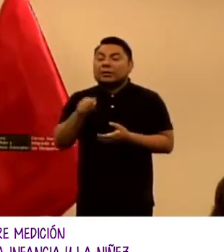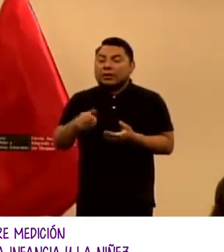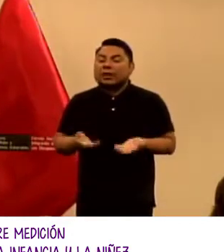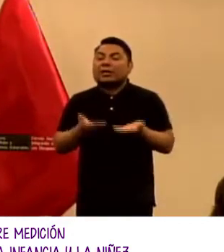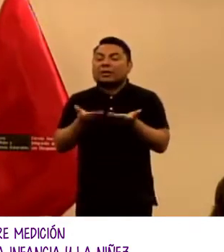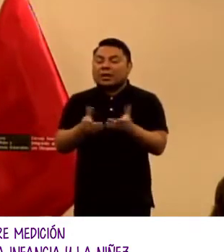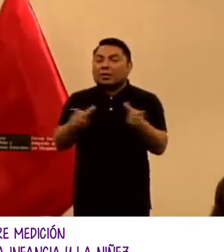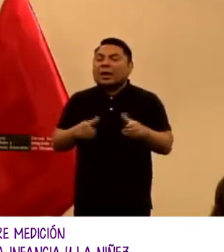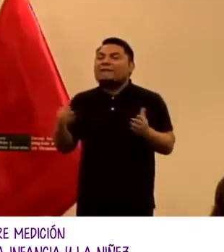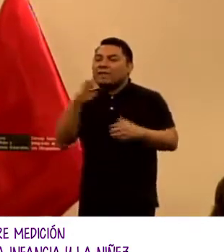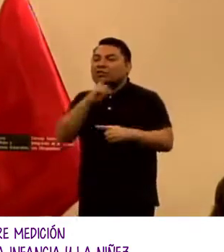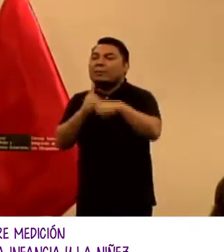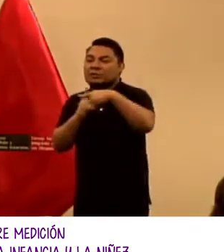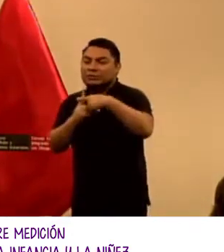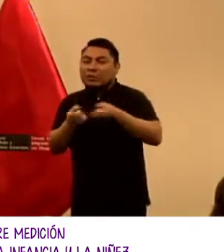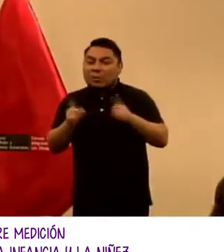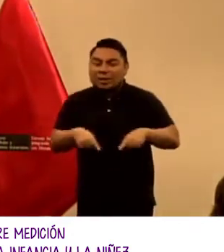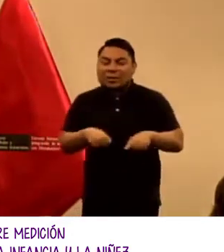lugar a falsos positivos a la hora de